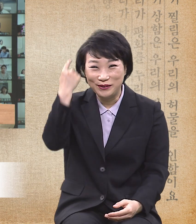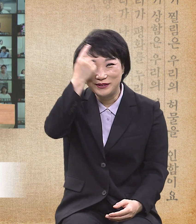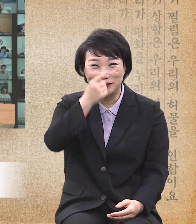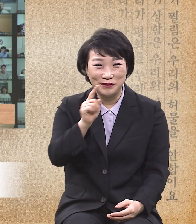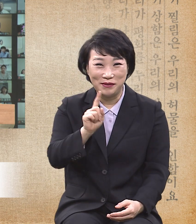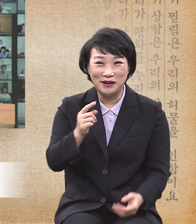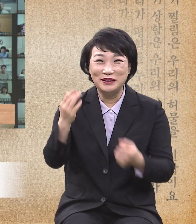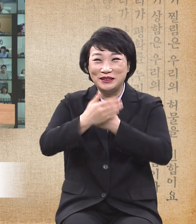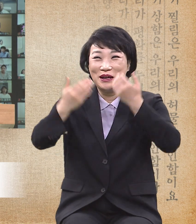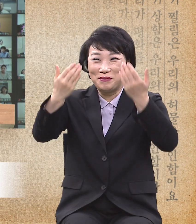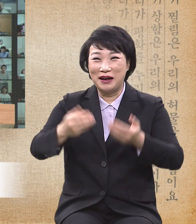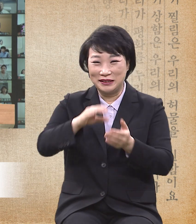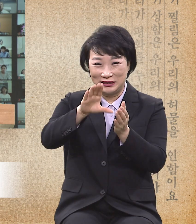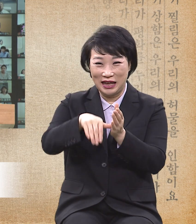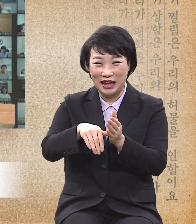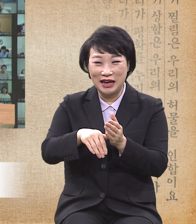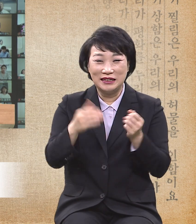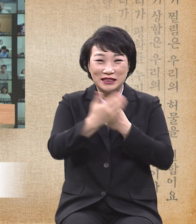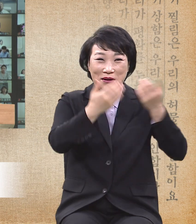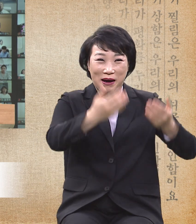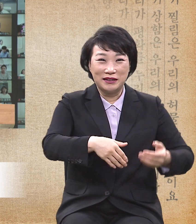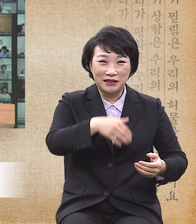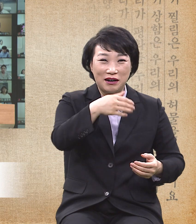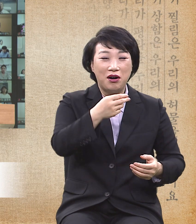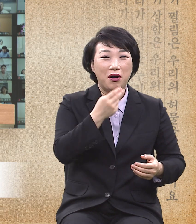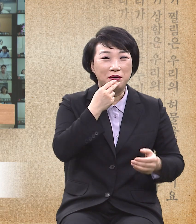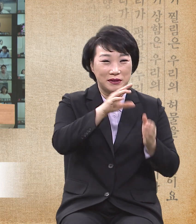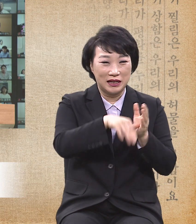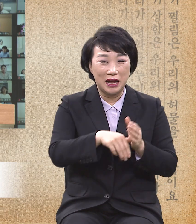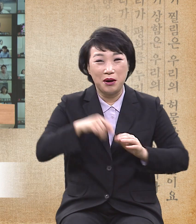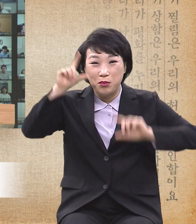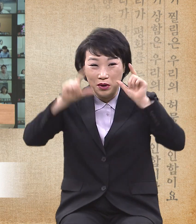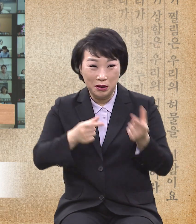얼굴은 은혜 받았을 때나 안 받았을 때나 문양은 똑같아.